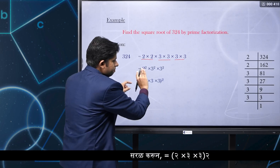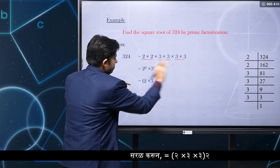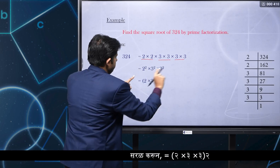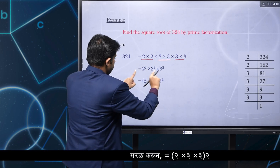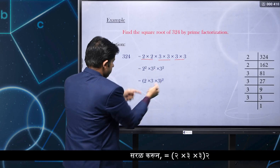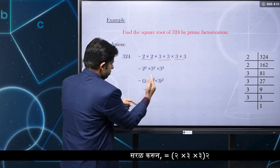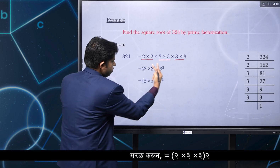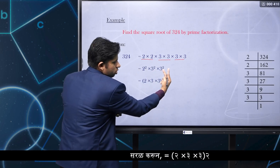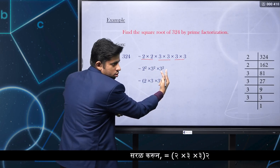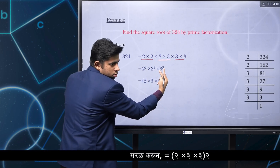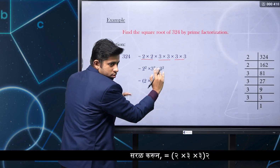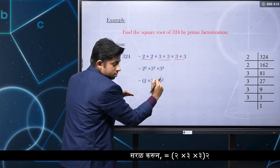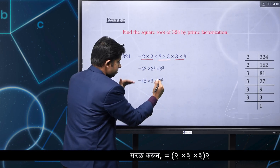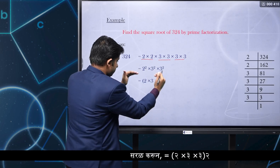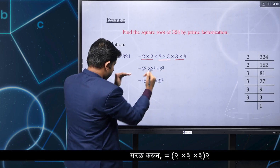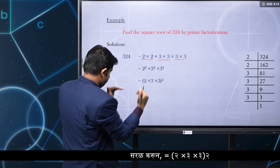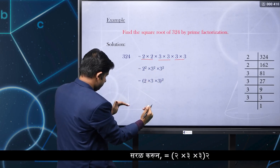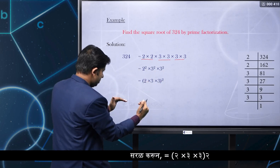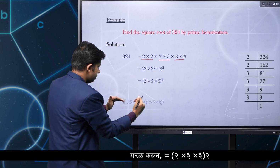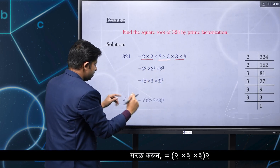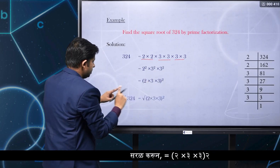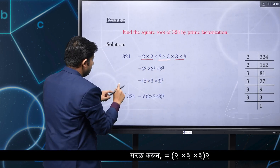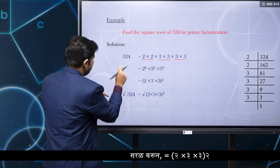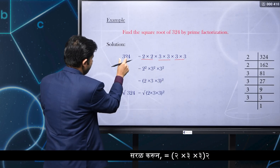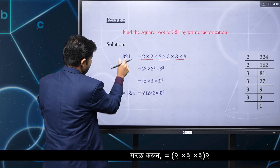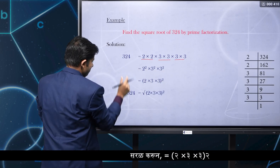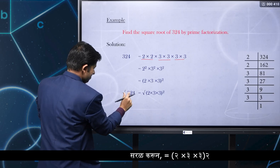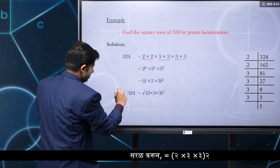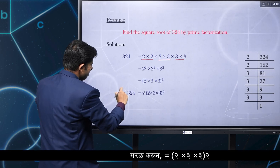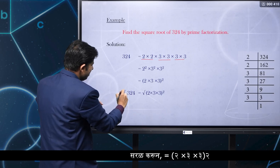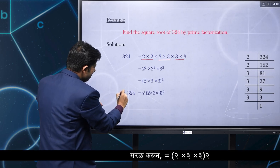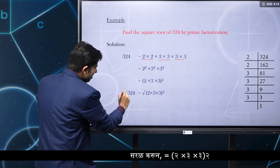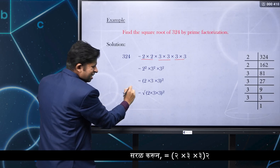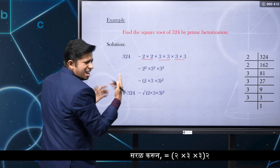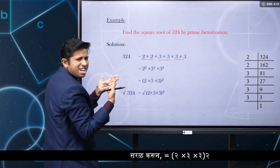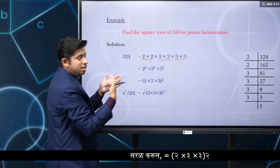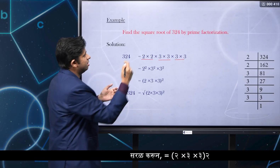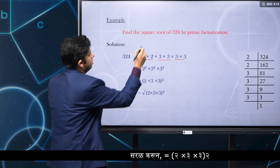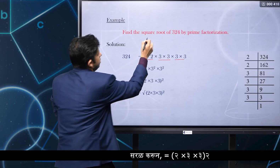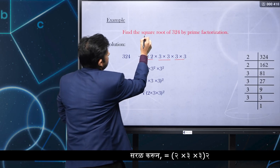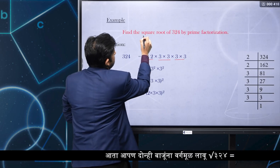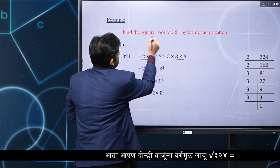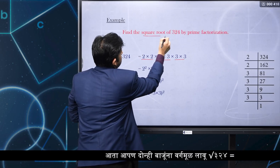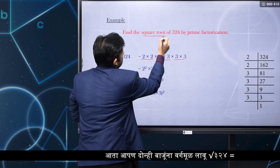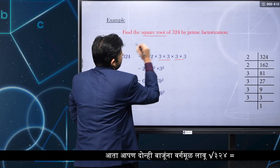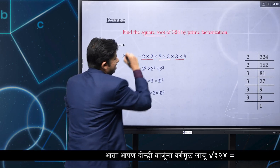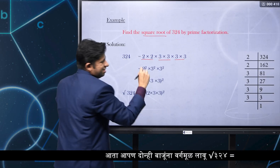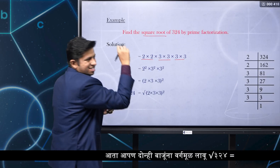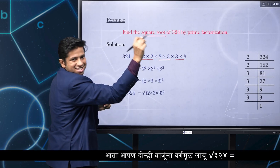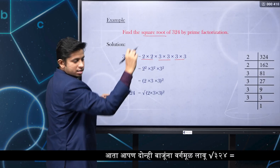सरळ करून बरोबर कंसामध्ये 2 गुणिले 3 गुणिले 3 आणि कंसाच्या बाहेर 2. आता आपण दोन्ही बाजूंना